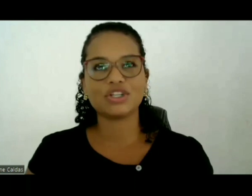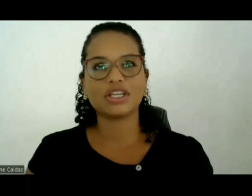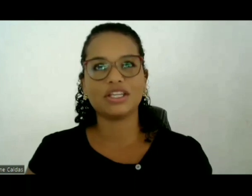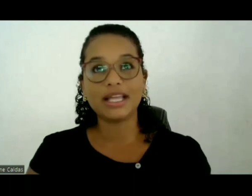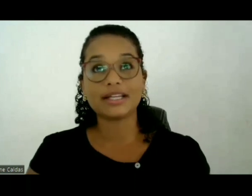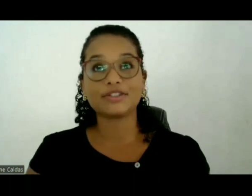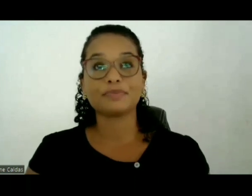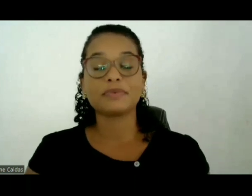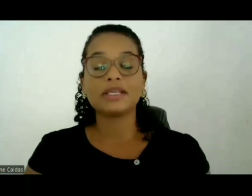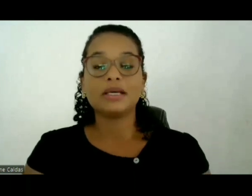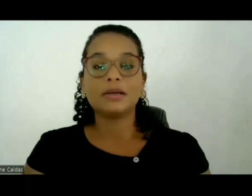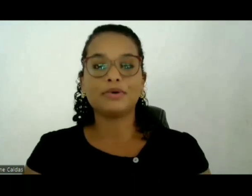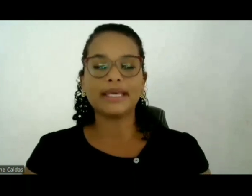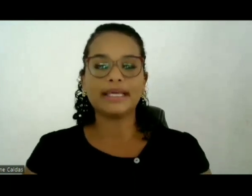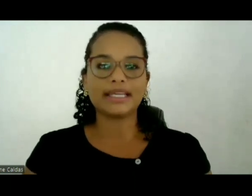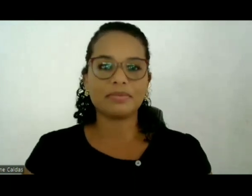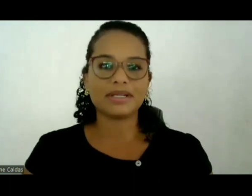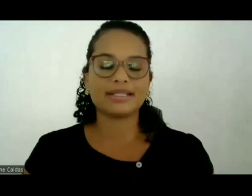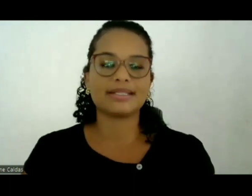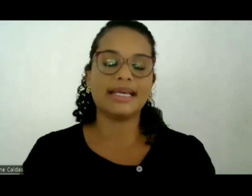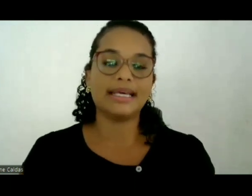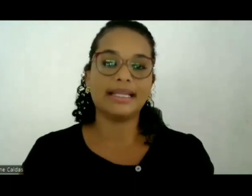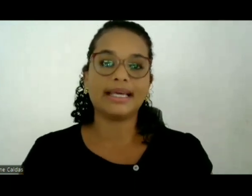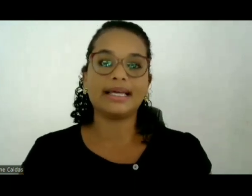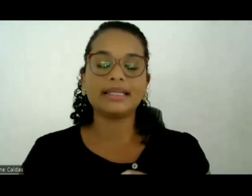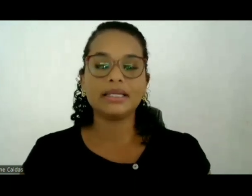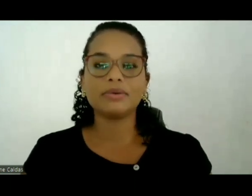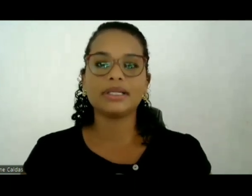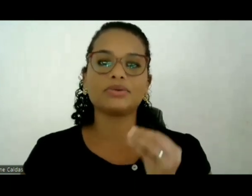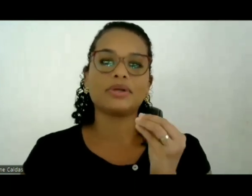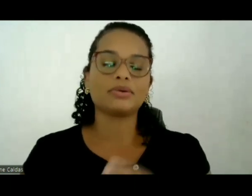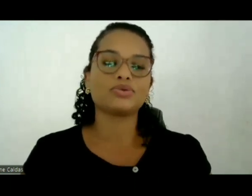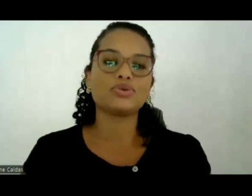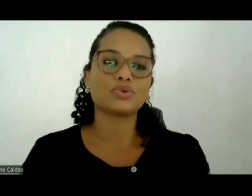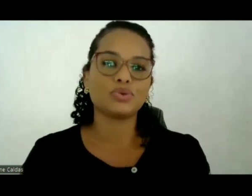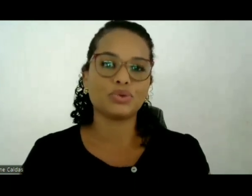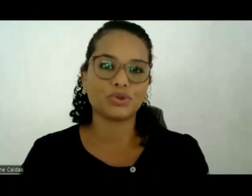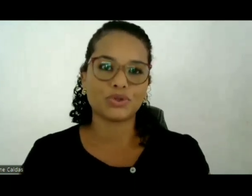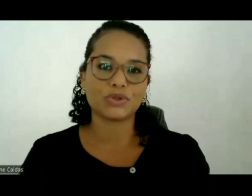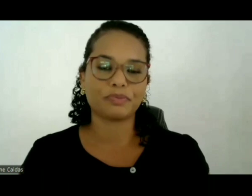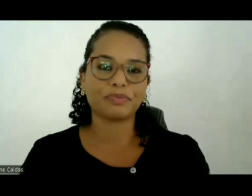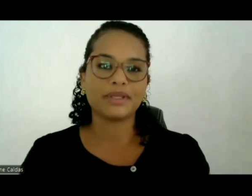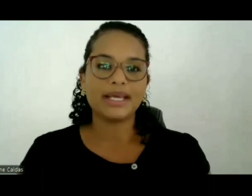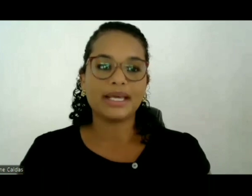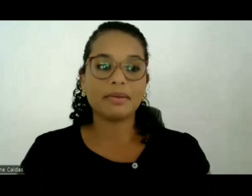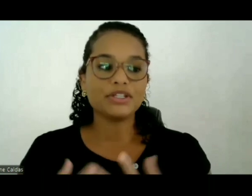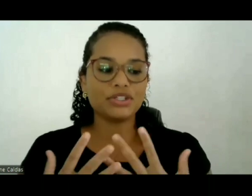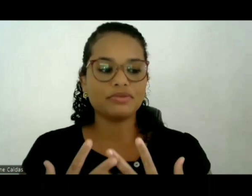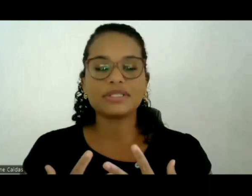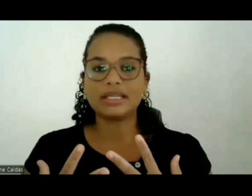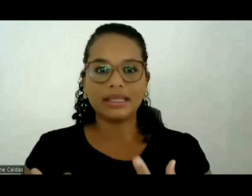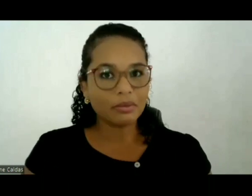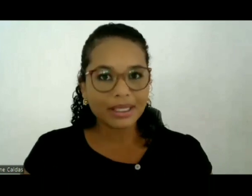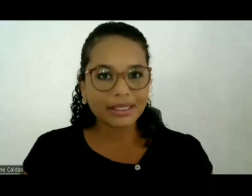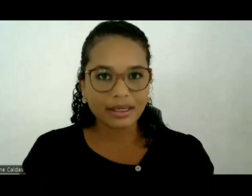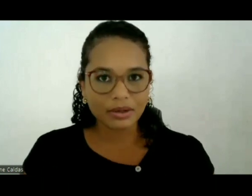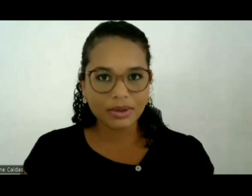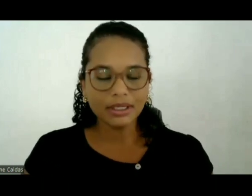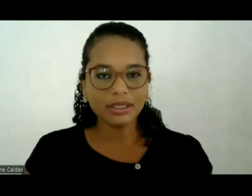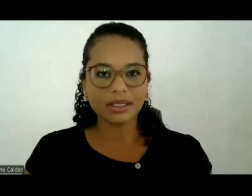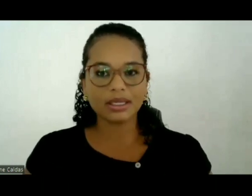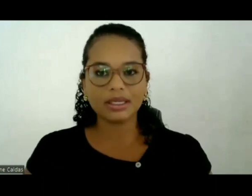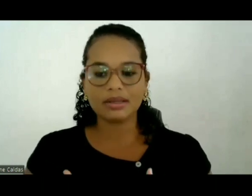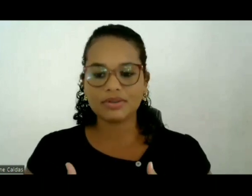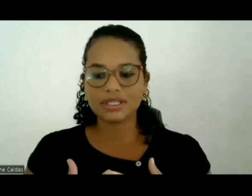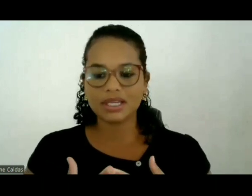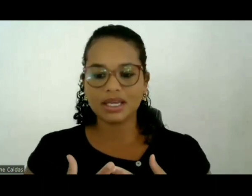Ela é dignidade. Porque a Libras, ela é a língua natural dos surdos. Imagine você ter uma